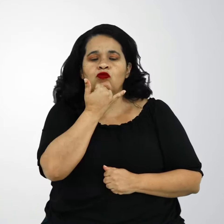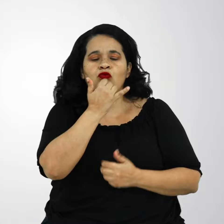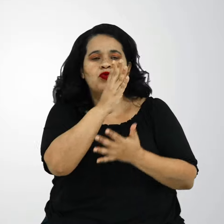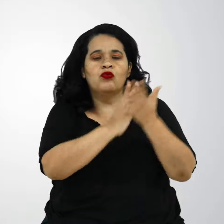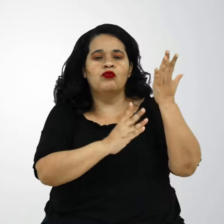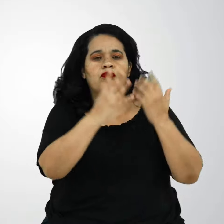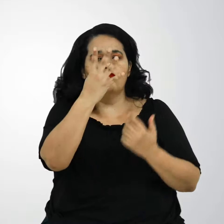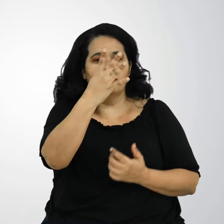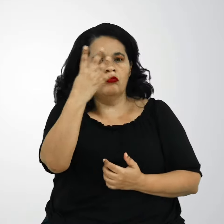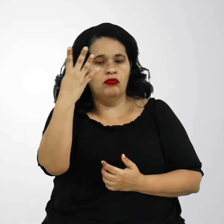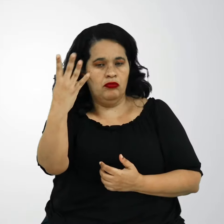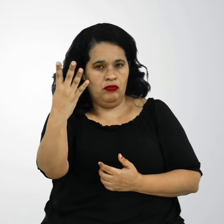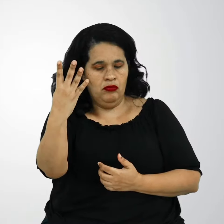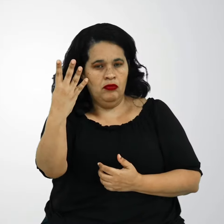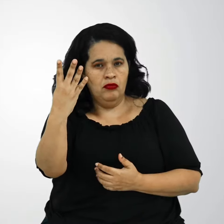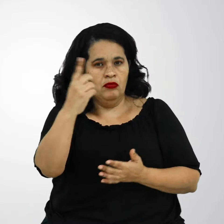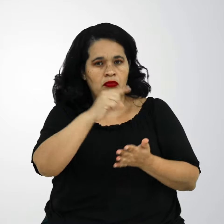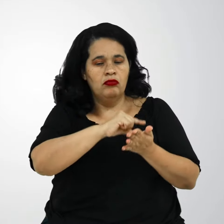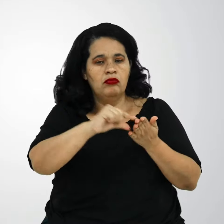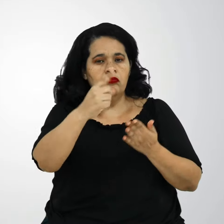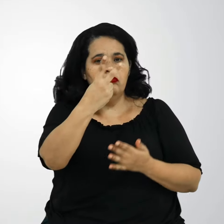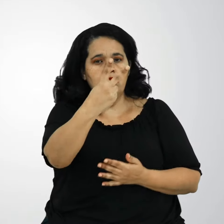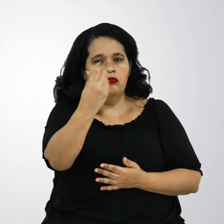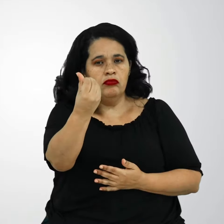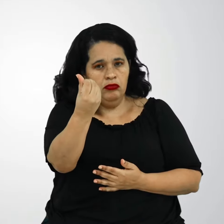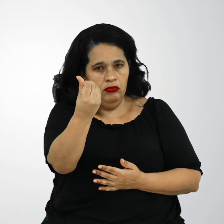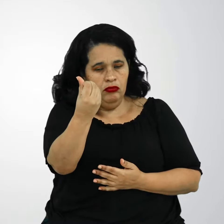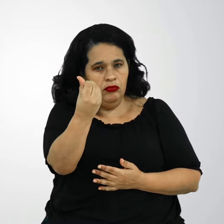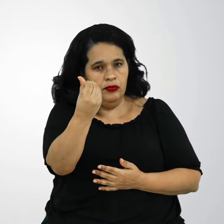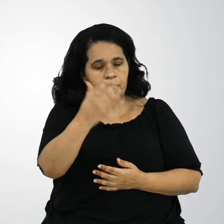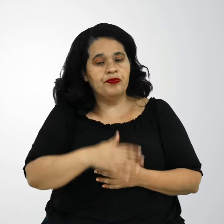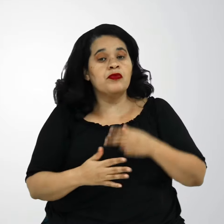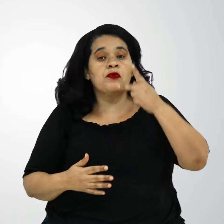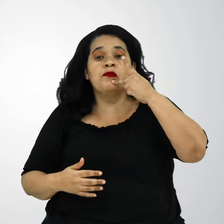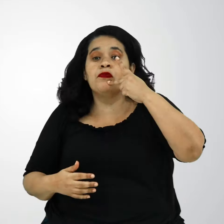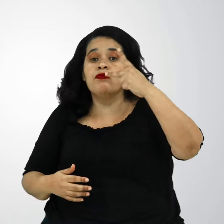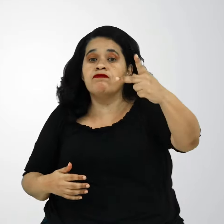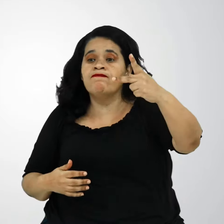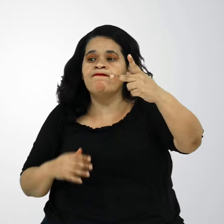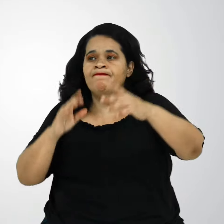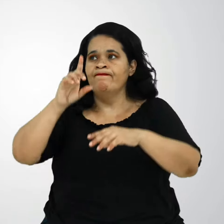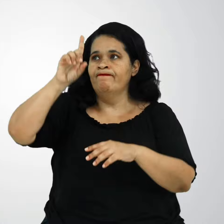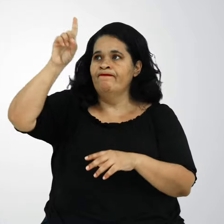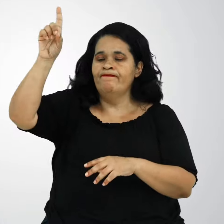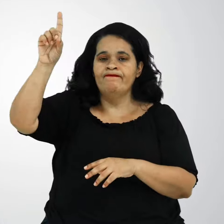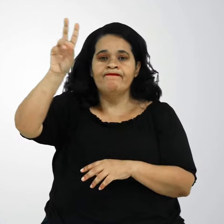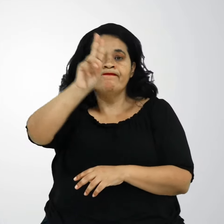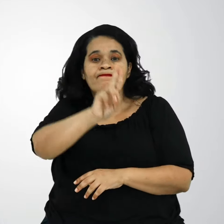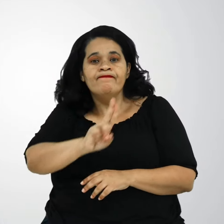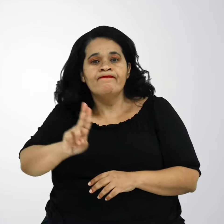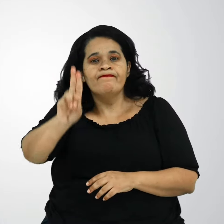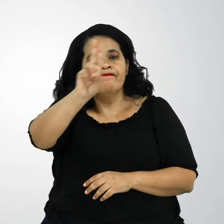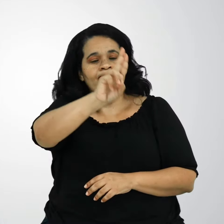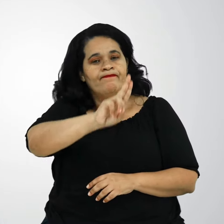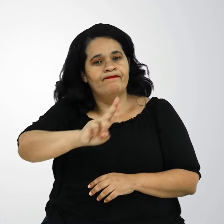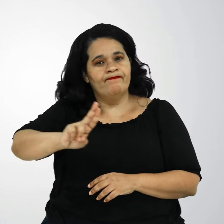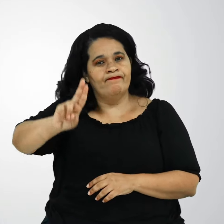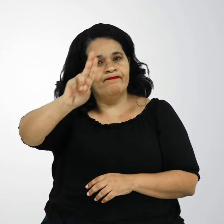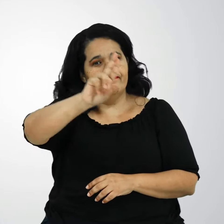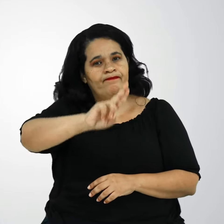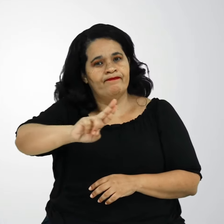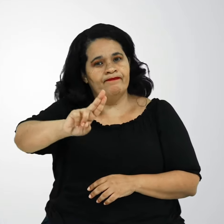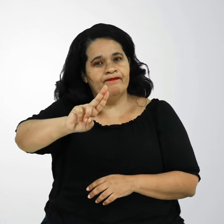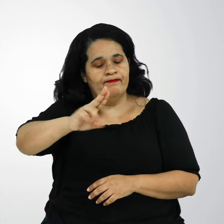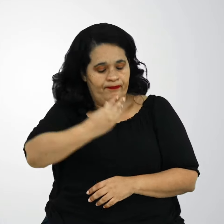44 de Isaías, o versículo 26. Que profecia é essa? A profecia de que Deus usaria Ciro